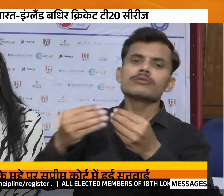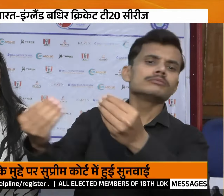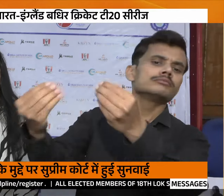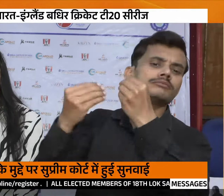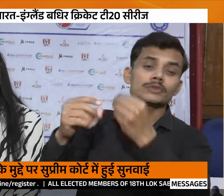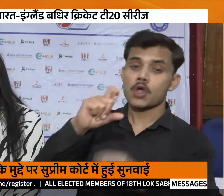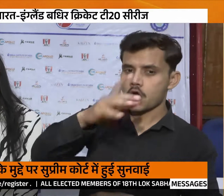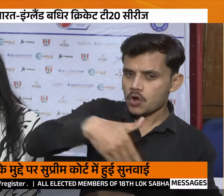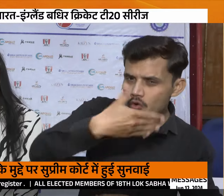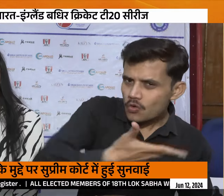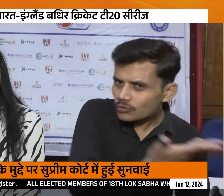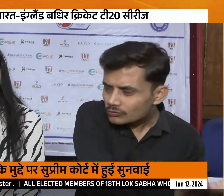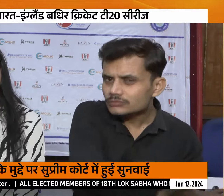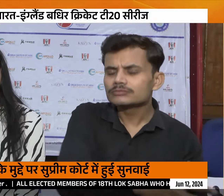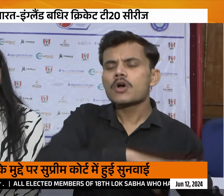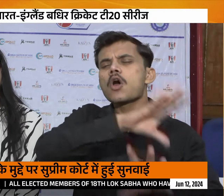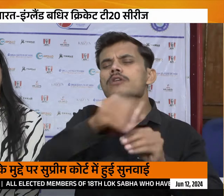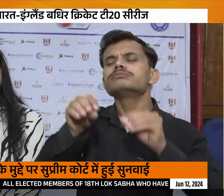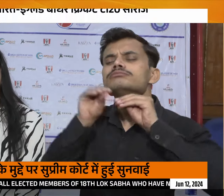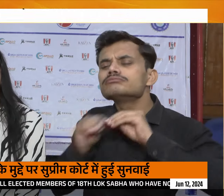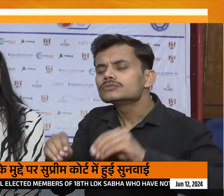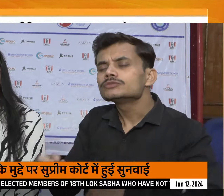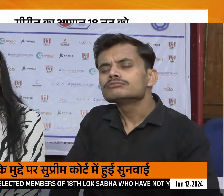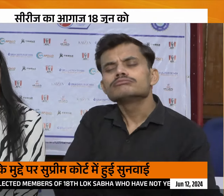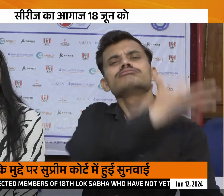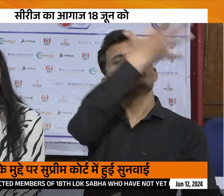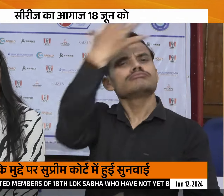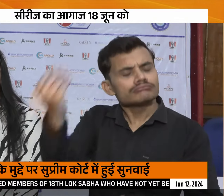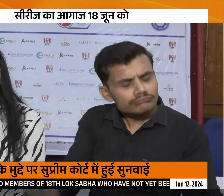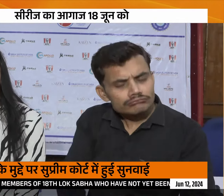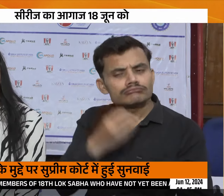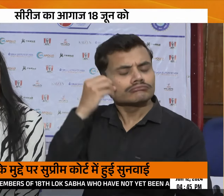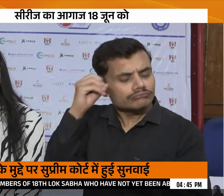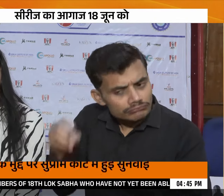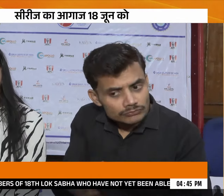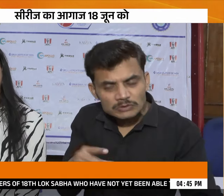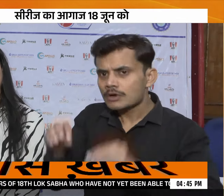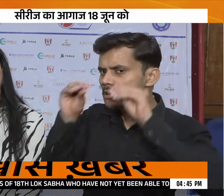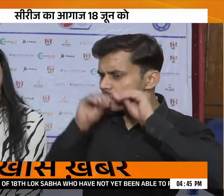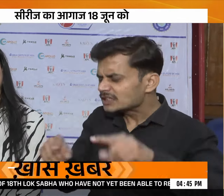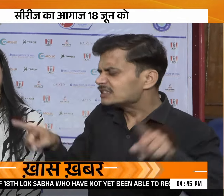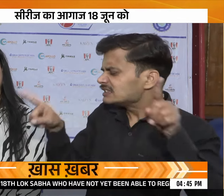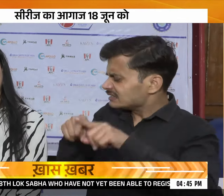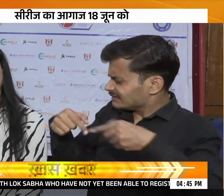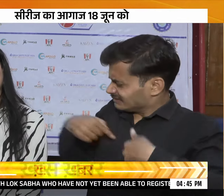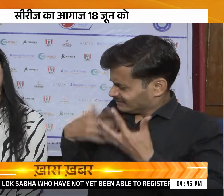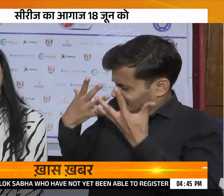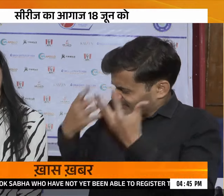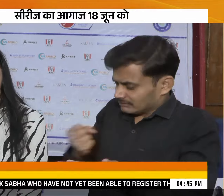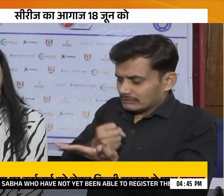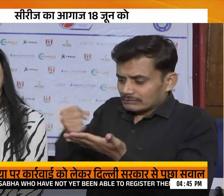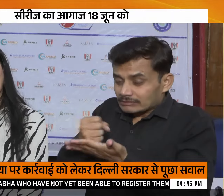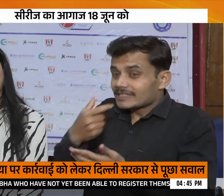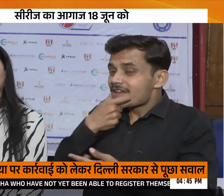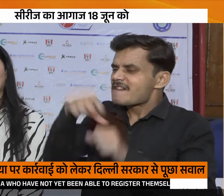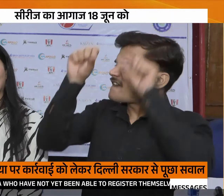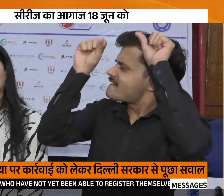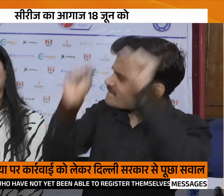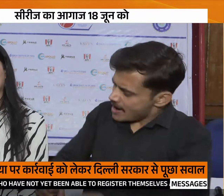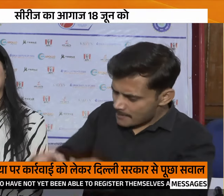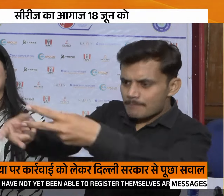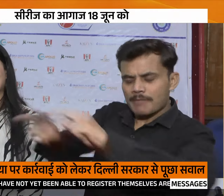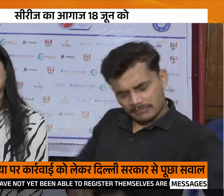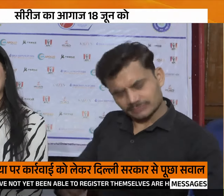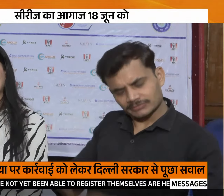आवर कोचिर्स, एवरिबडी इस गेविंग देम डे और नाइट ट्रेनिंग और पूरी हमारी कोशिश है कि हम इंगलेंड को उन्हीं की जमीन पर हरा के